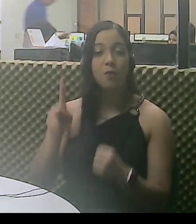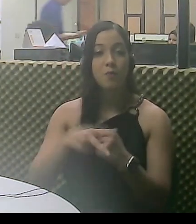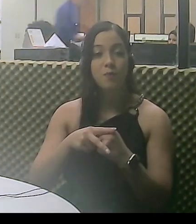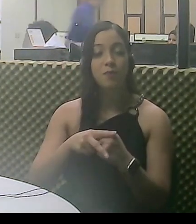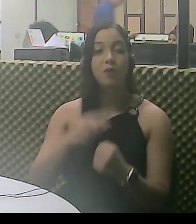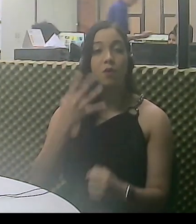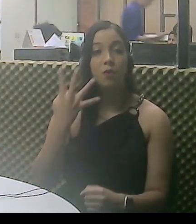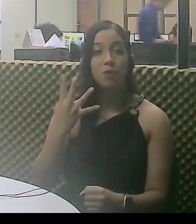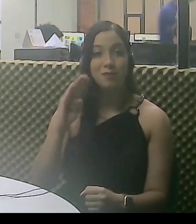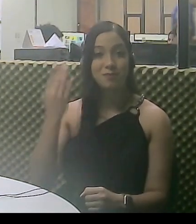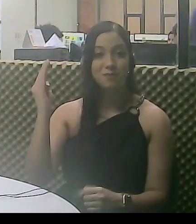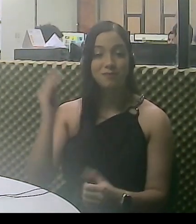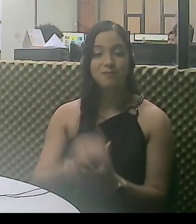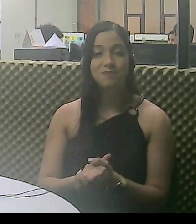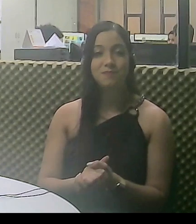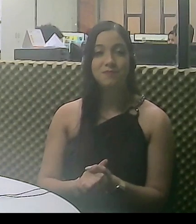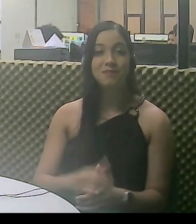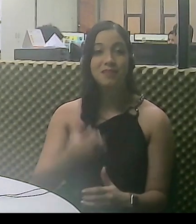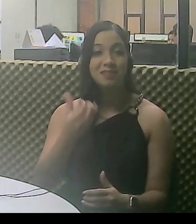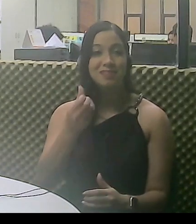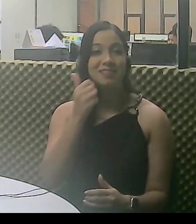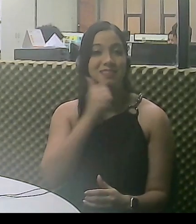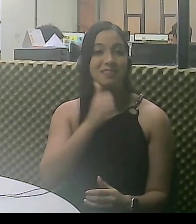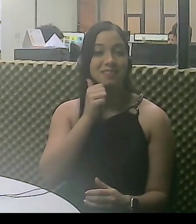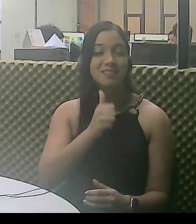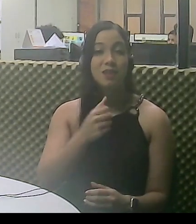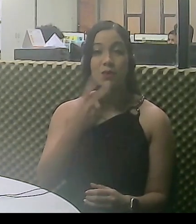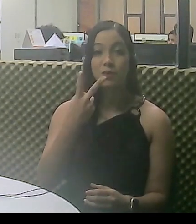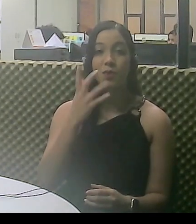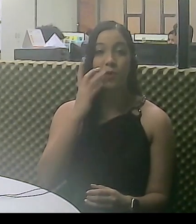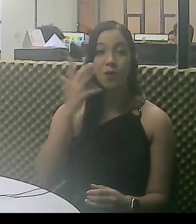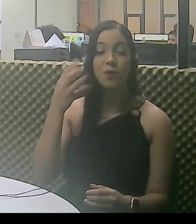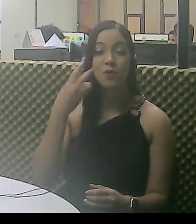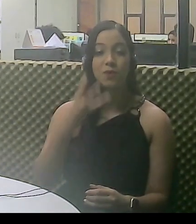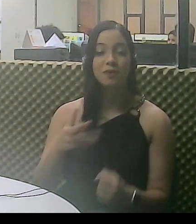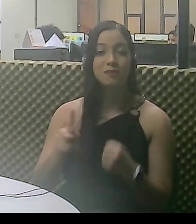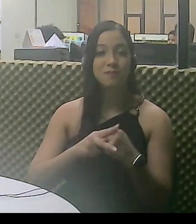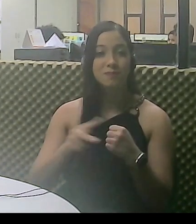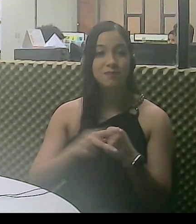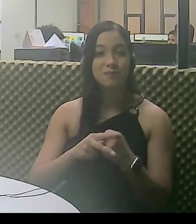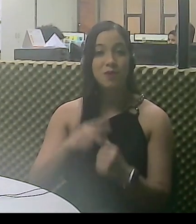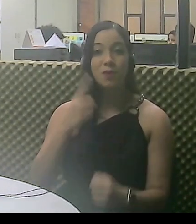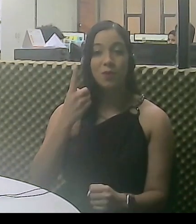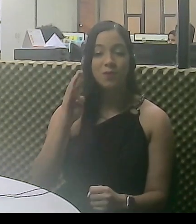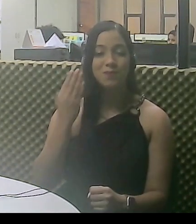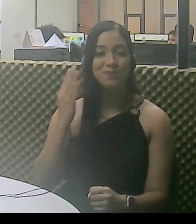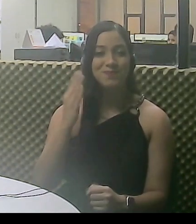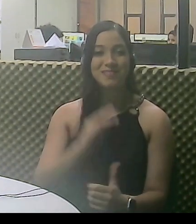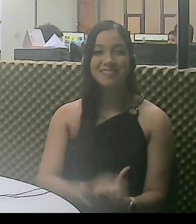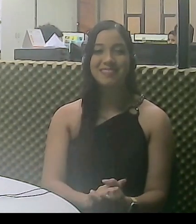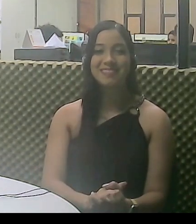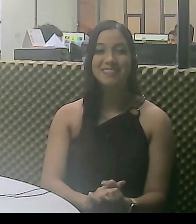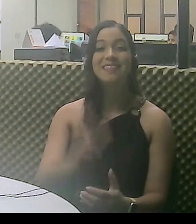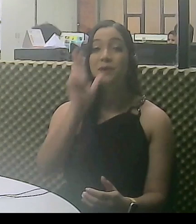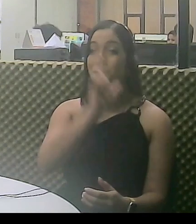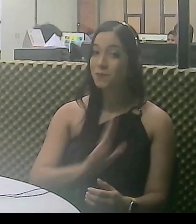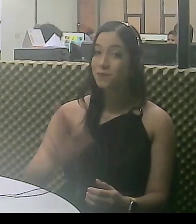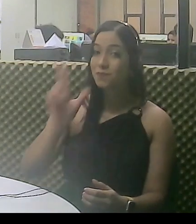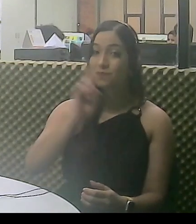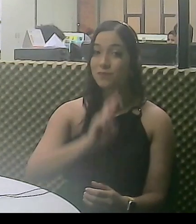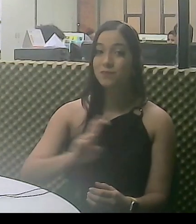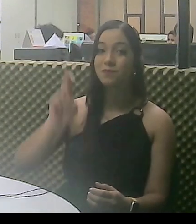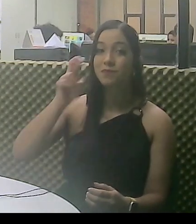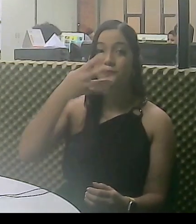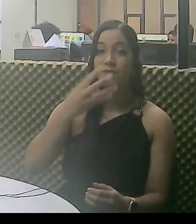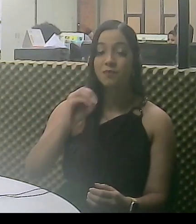e 4 de bronze, e 6 no feminino, 2 de ouro, 3 de prata e 1 de bronze. Uberlândia foi representada